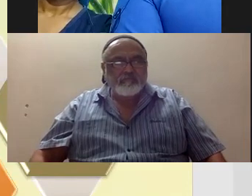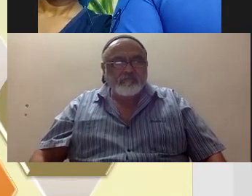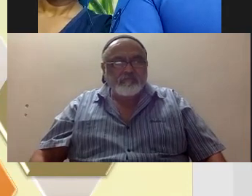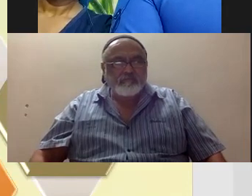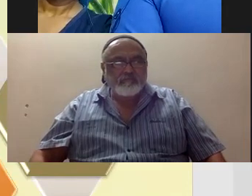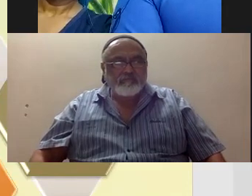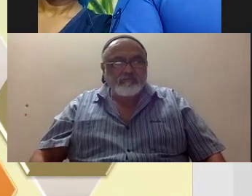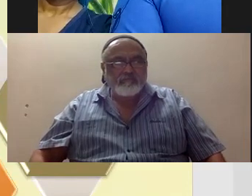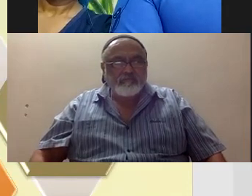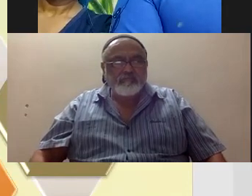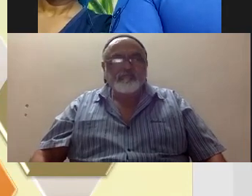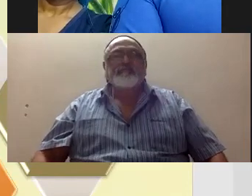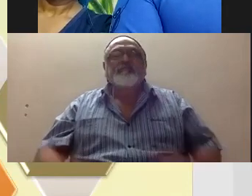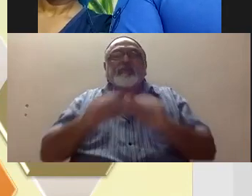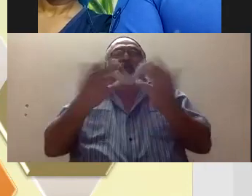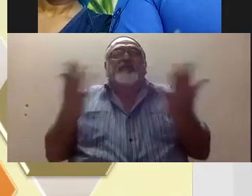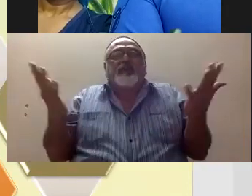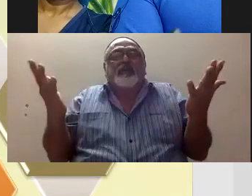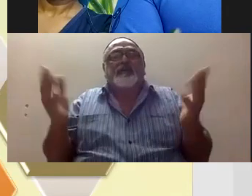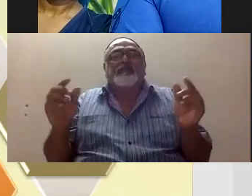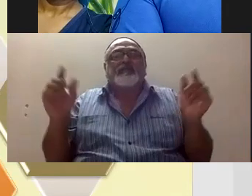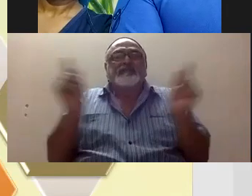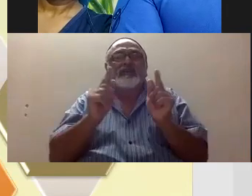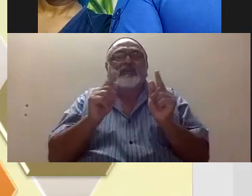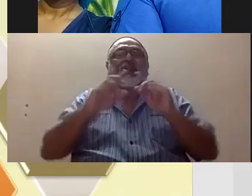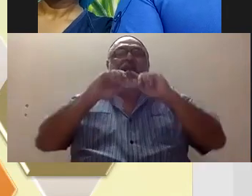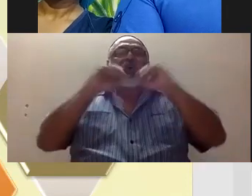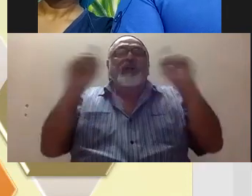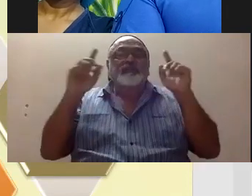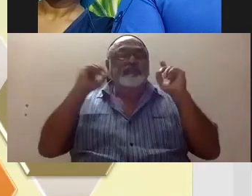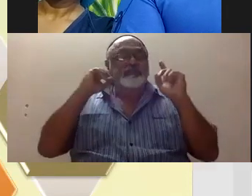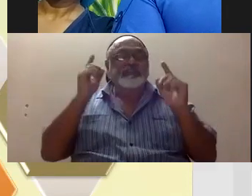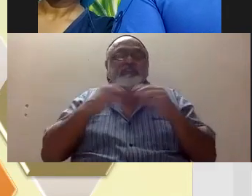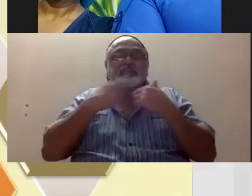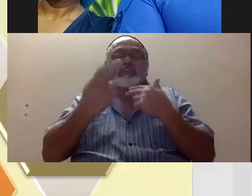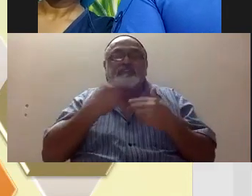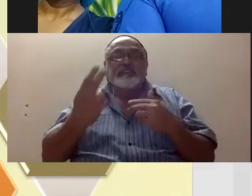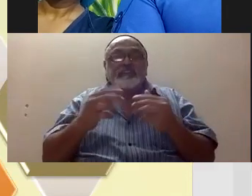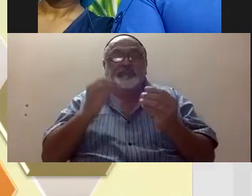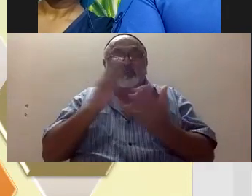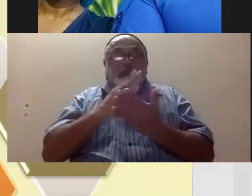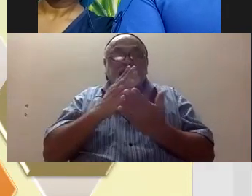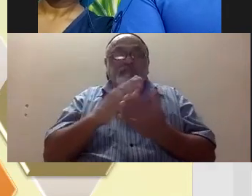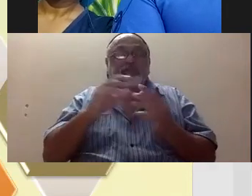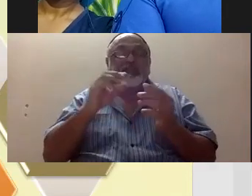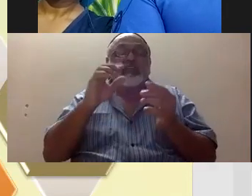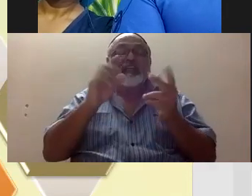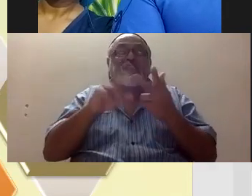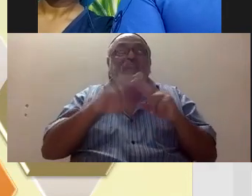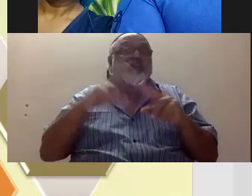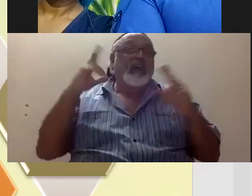level. So anyway, I'll just speak a little loud. Please stop me if I'm not audible at